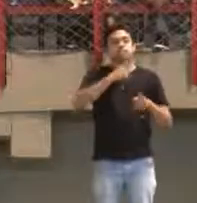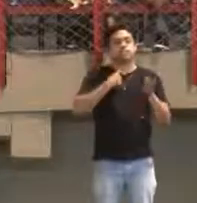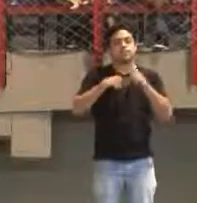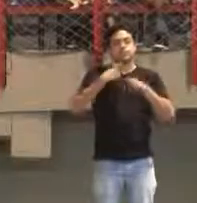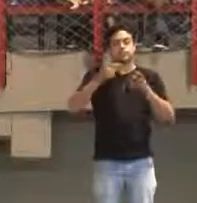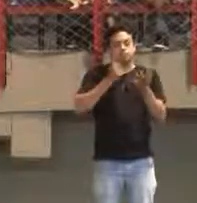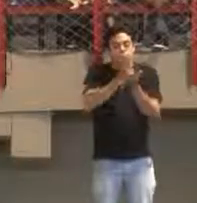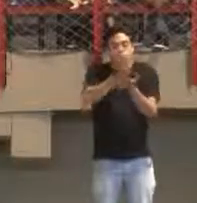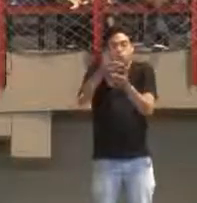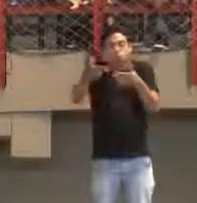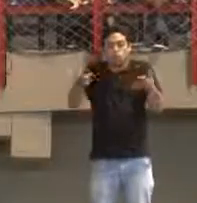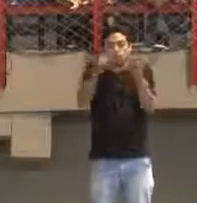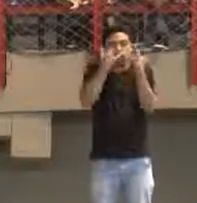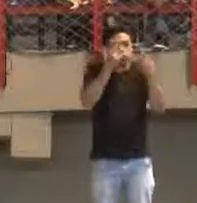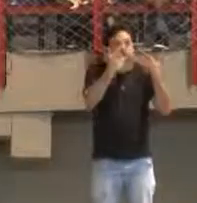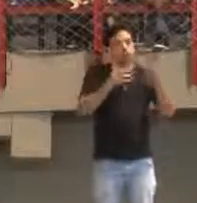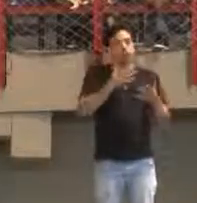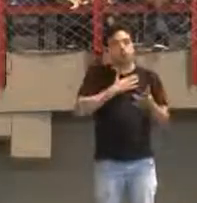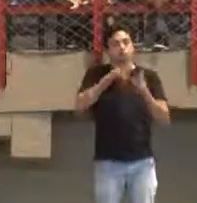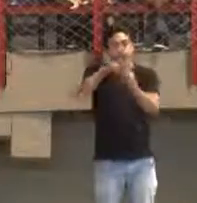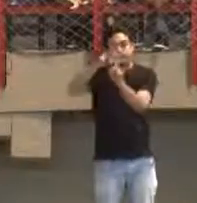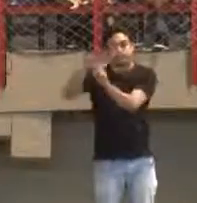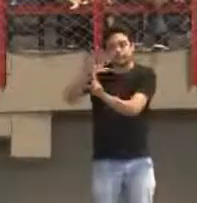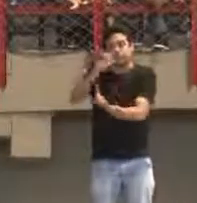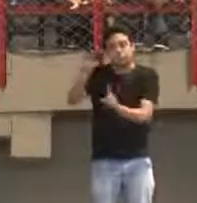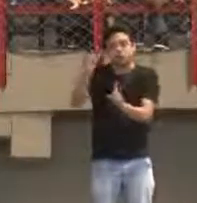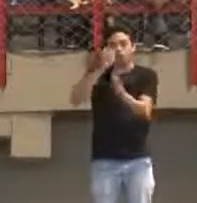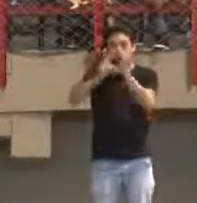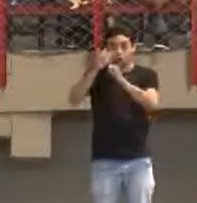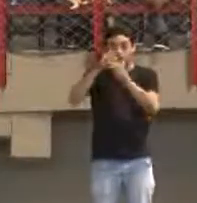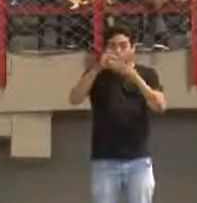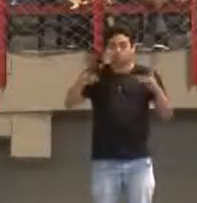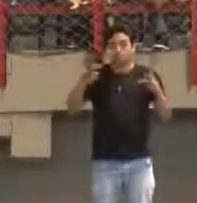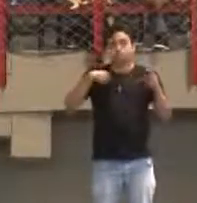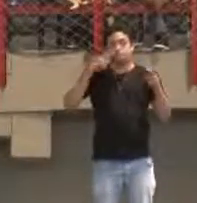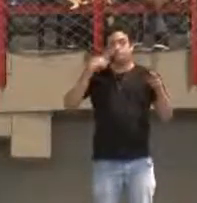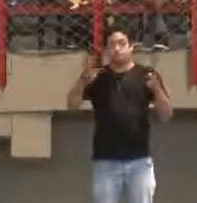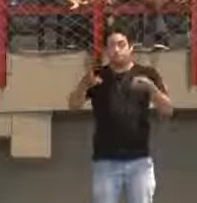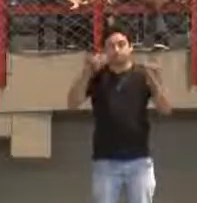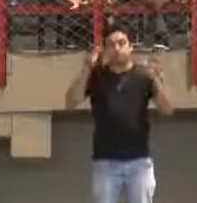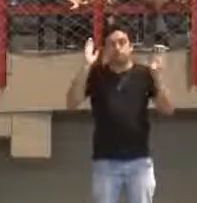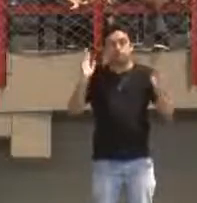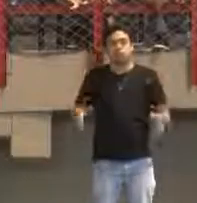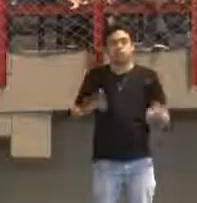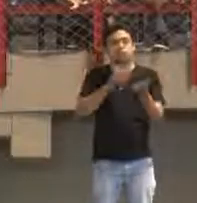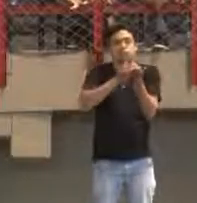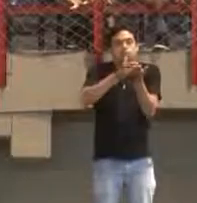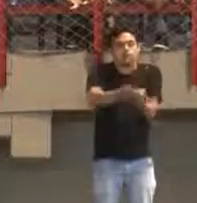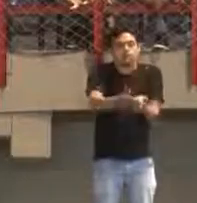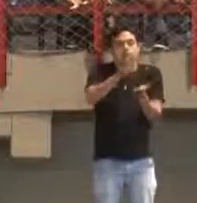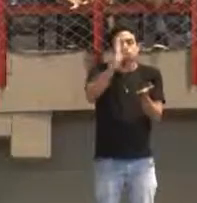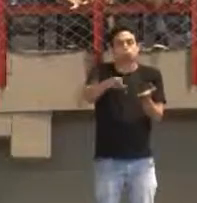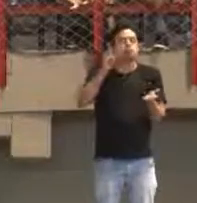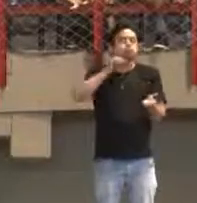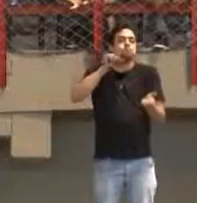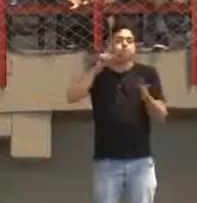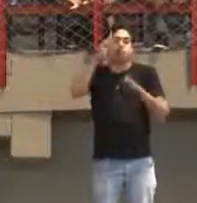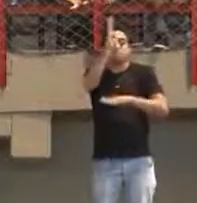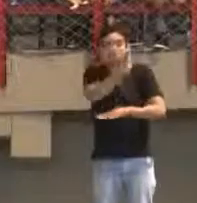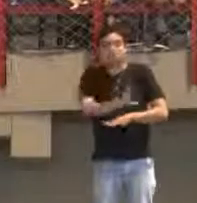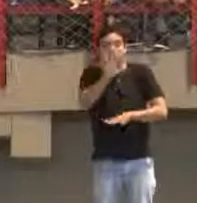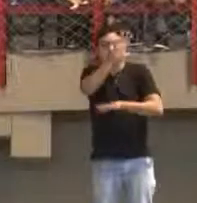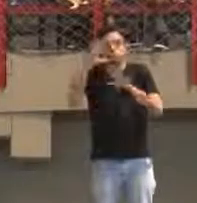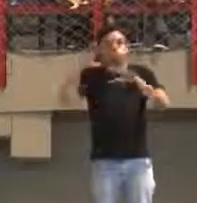Consumista você que gosta de coca-cola de bebê esse refrigerante Observe é o começo da americanização no